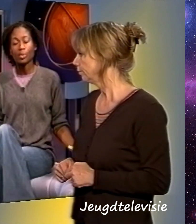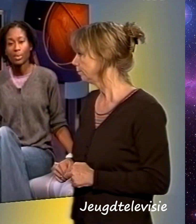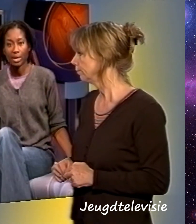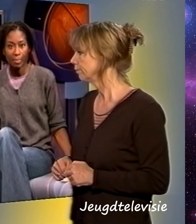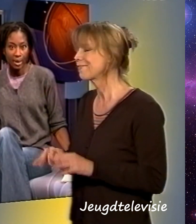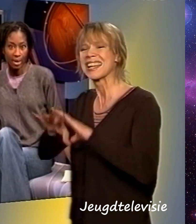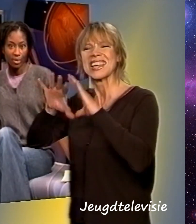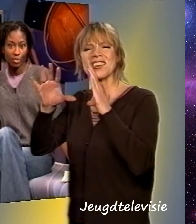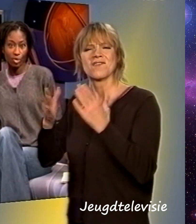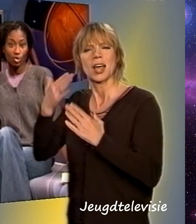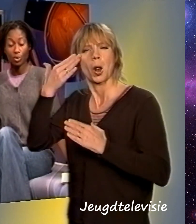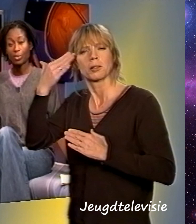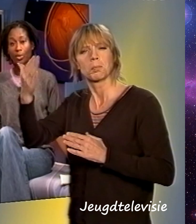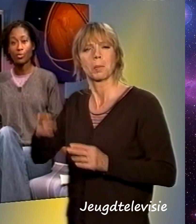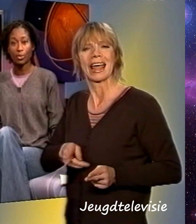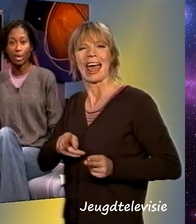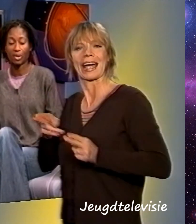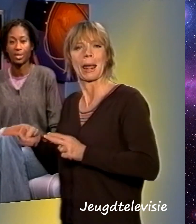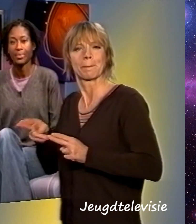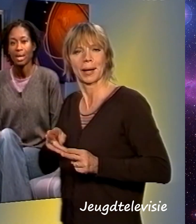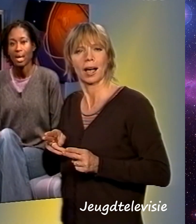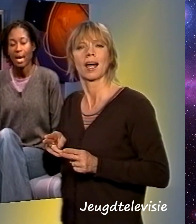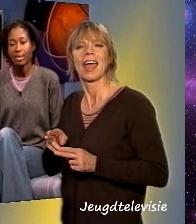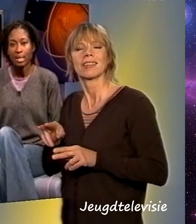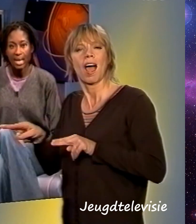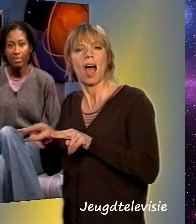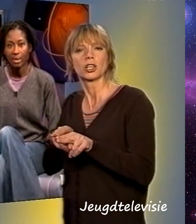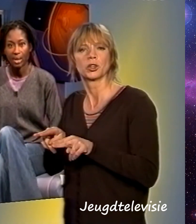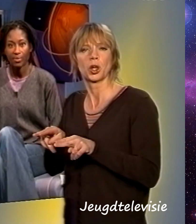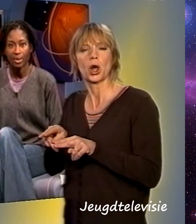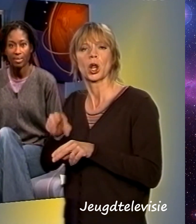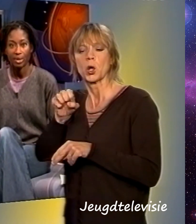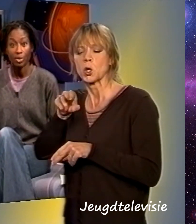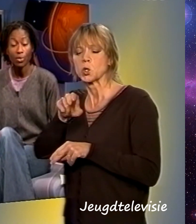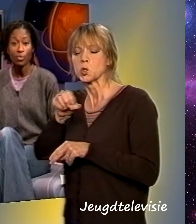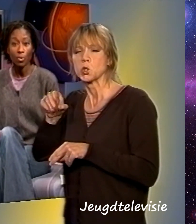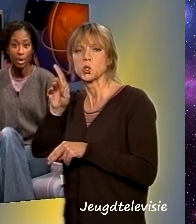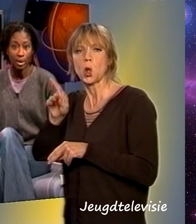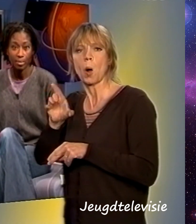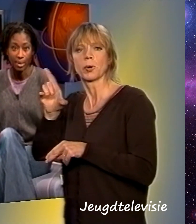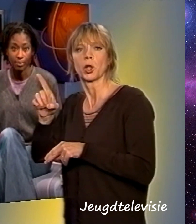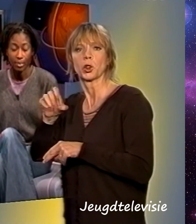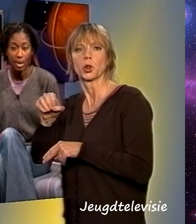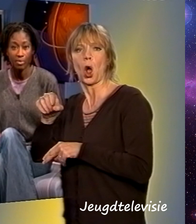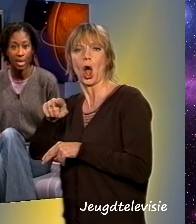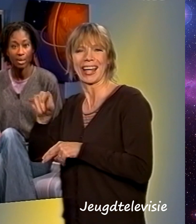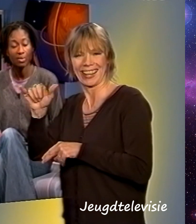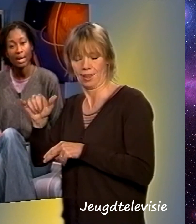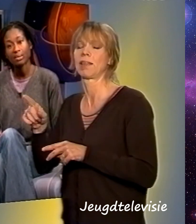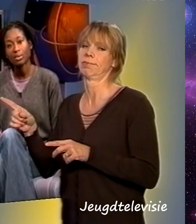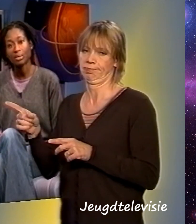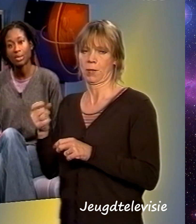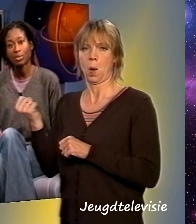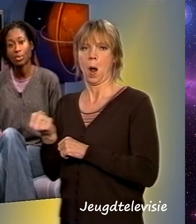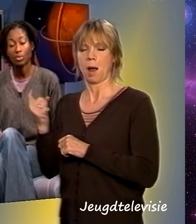de wereldberoemde rapper en acteur snoop dogg voert actie en werd het leven redden van een ter dood veroordeelde man in de verenigde staten